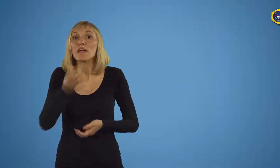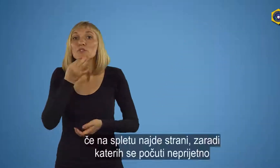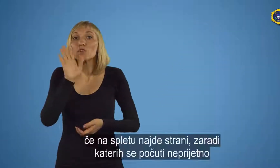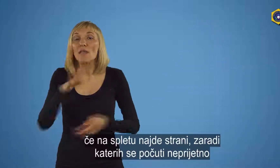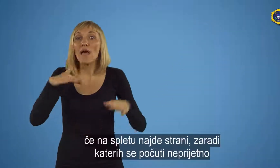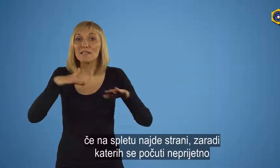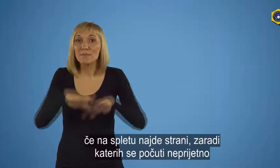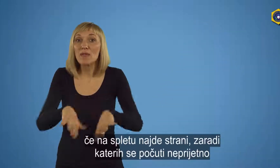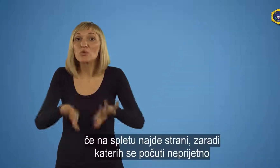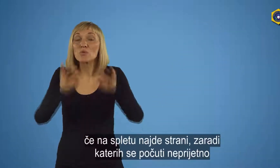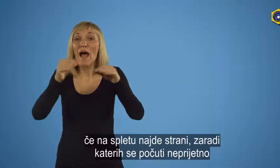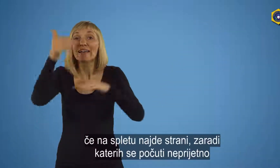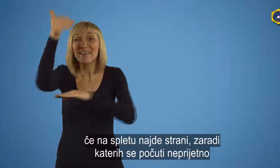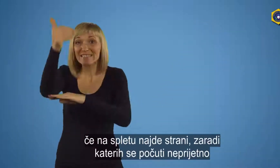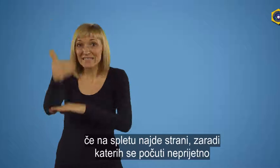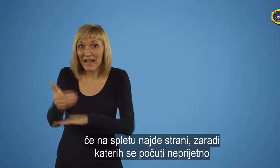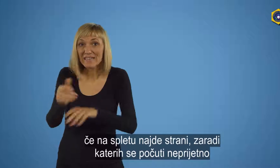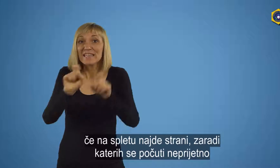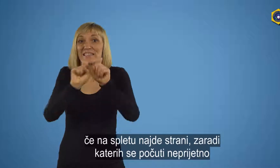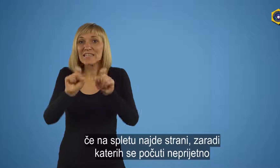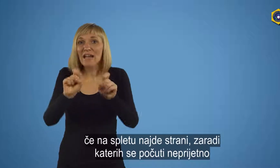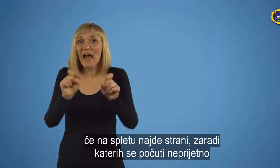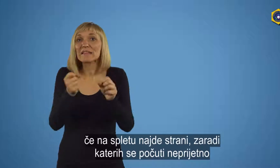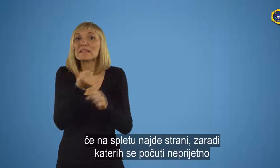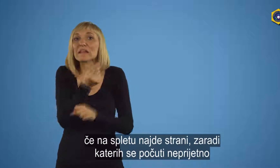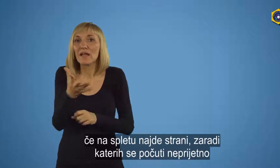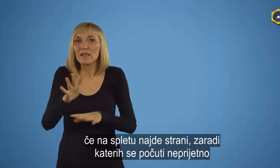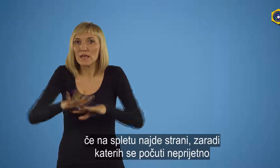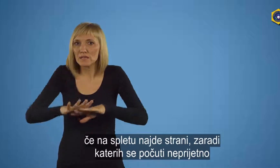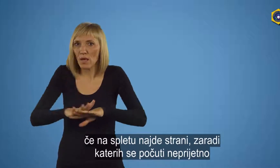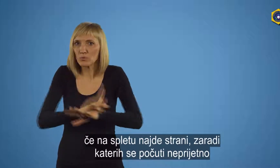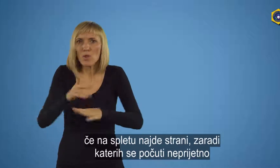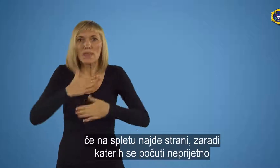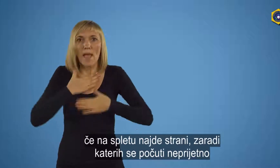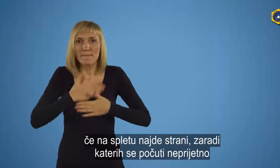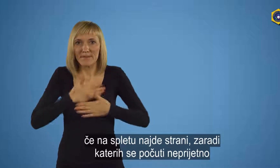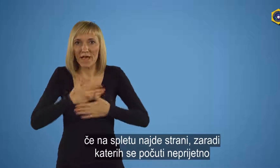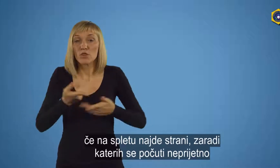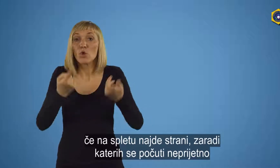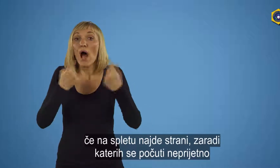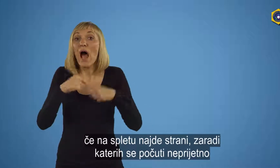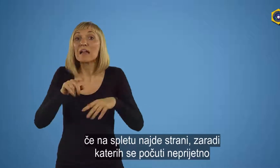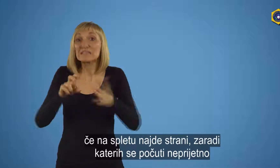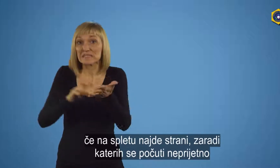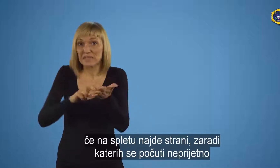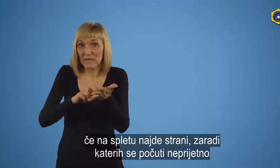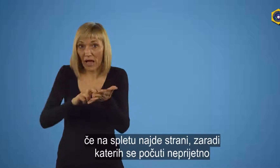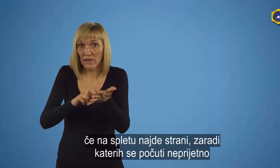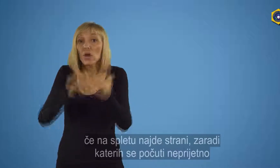Če na spletu najde strani, zaradi katerih se počuti neprijetno ali ga je strah, naj vam to takoj